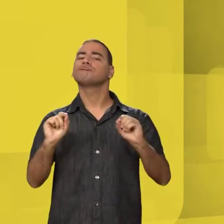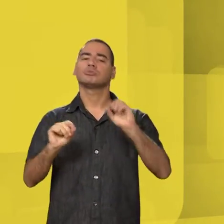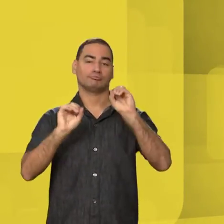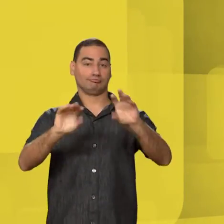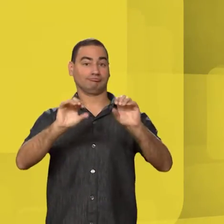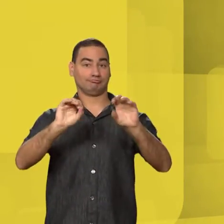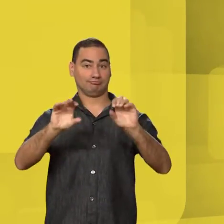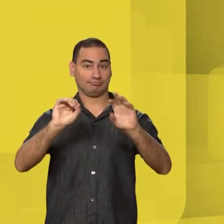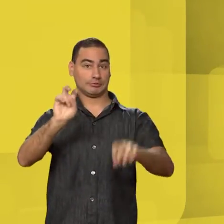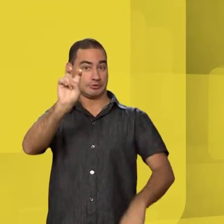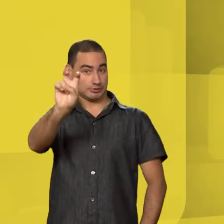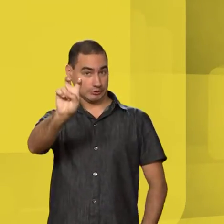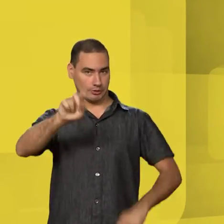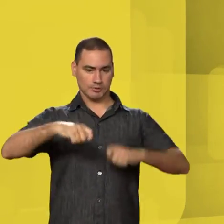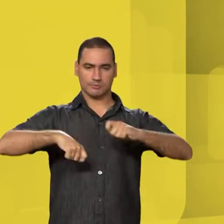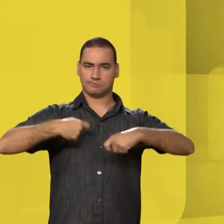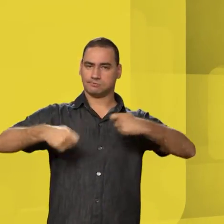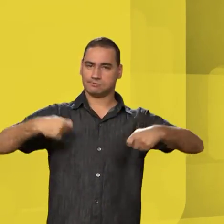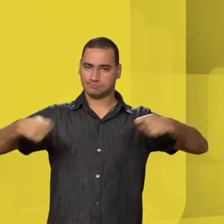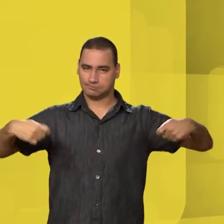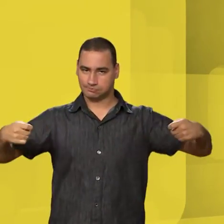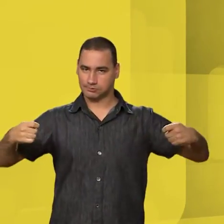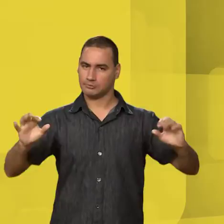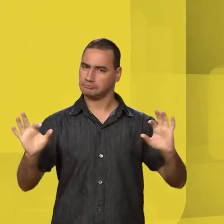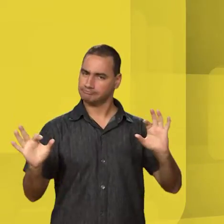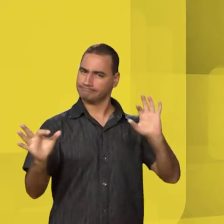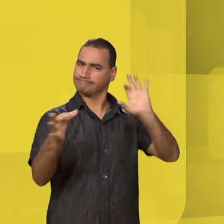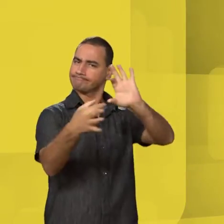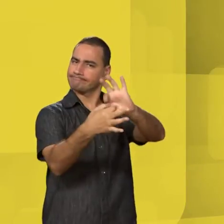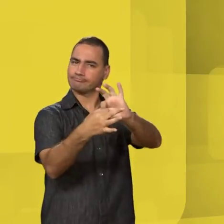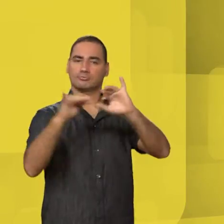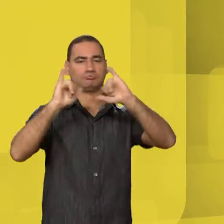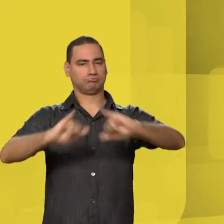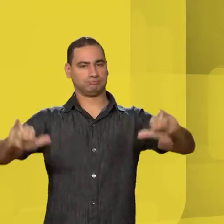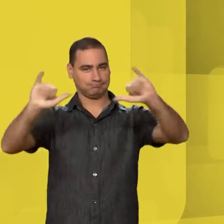Agora eu vou ensinar 5 sinais sobre esse episódio.